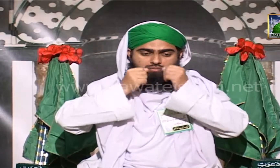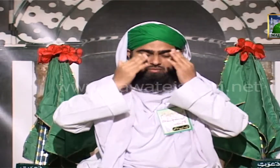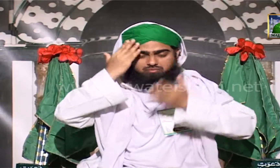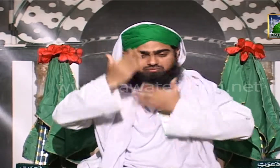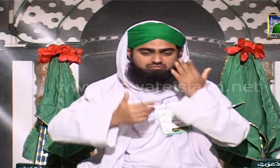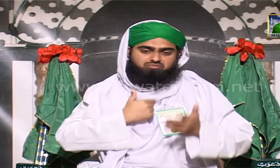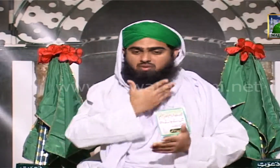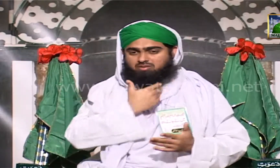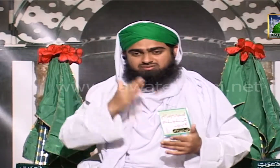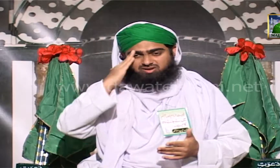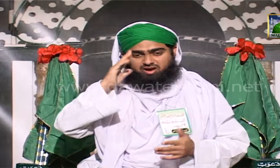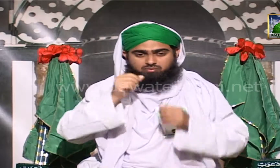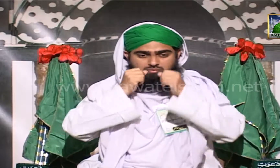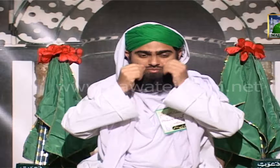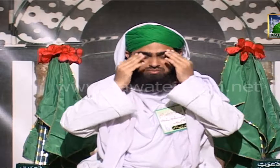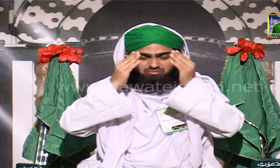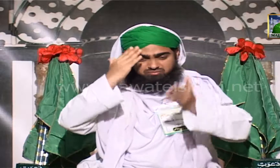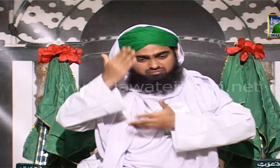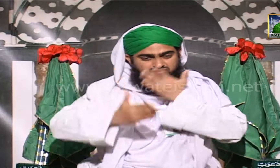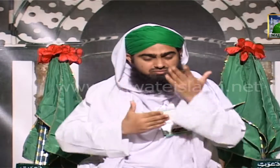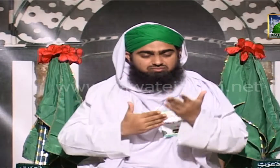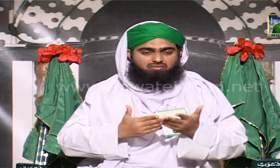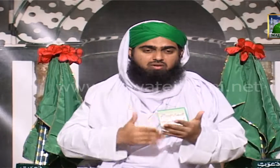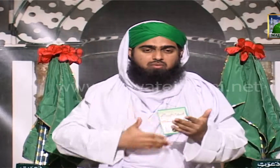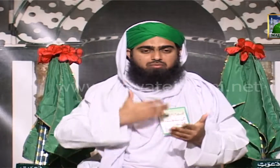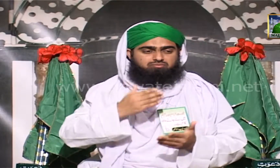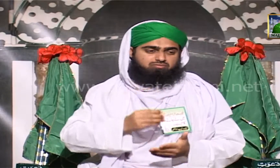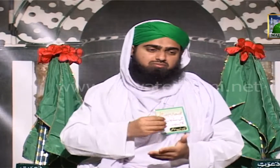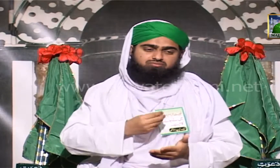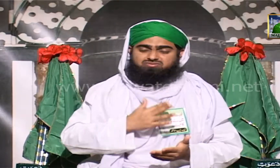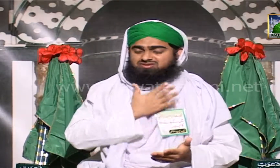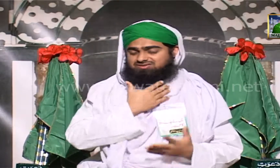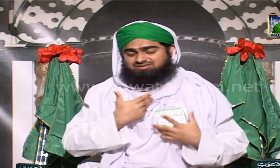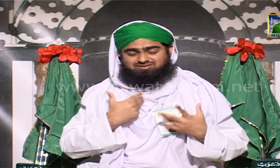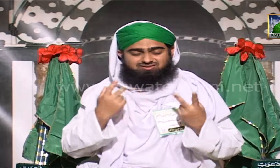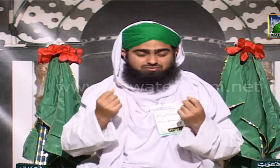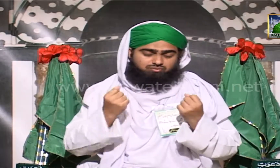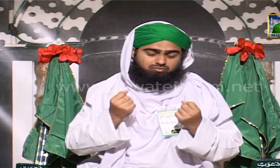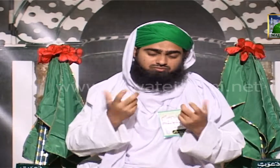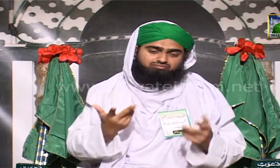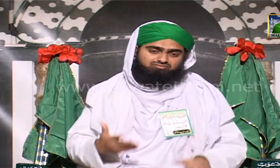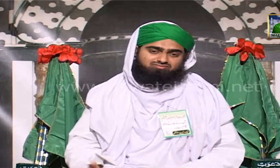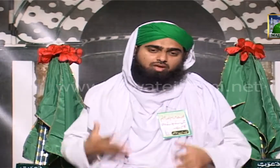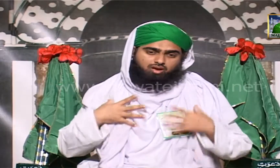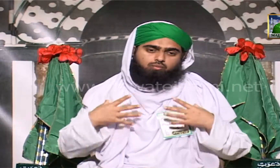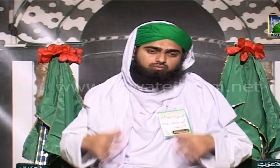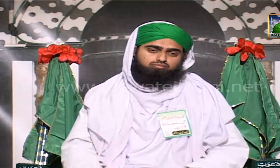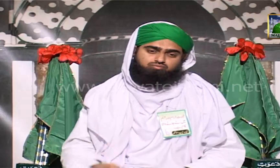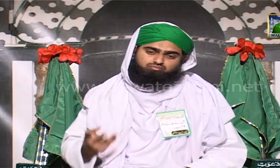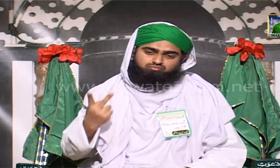گے. کہ درود شریف اور کلمہ طیبہ کا ورد وغیرہ میں بھی ہماری سستی تو مثالی سستی ہے،